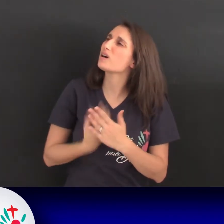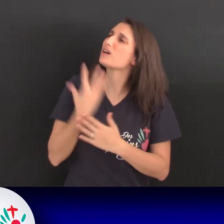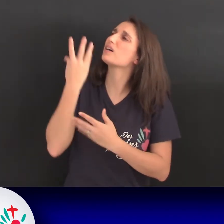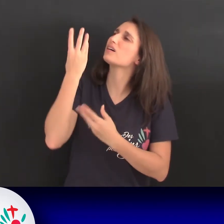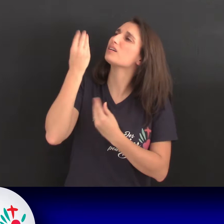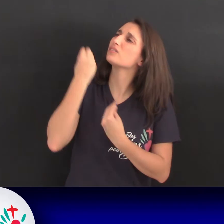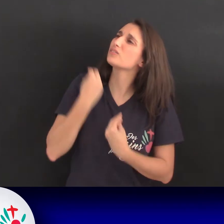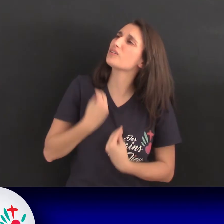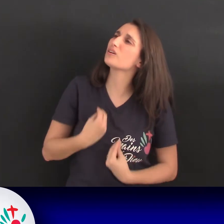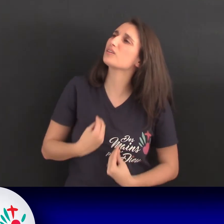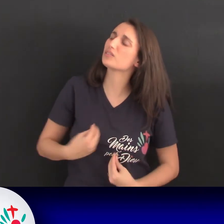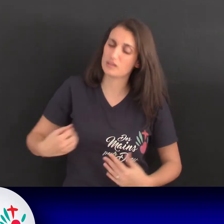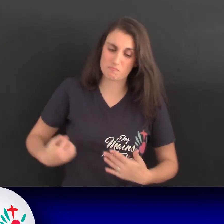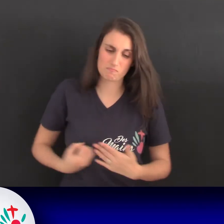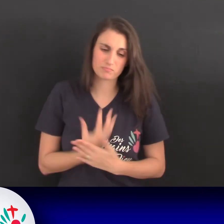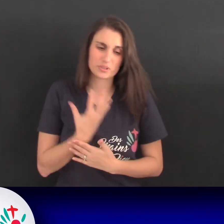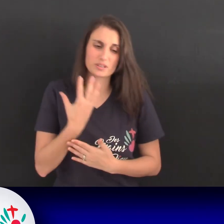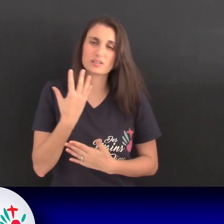renouvelle-moi,